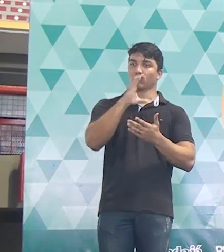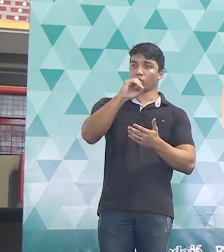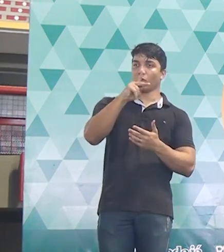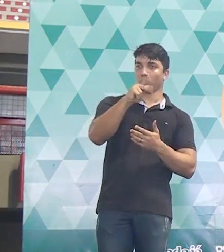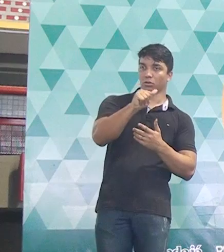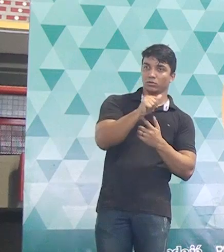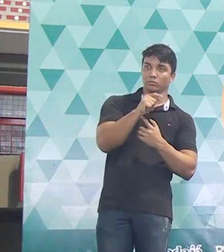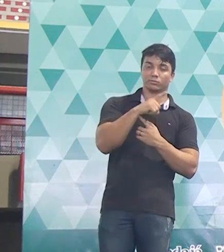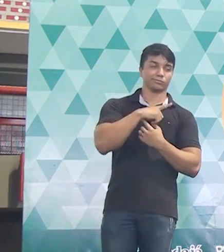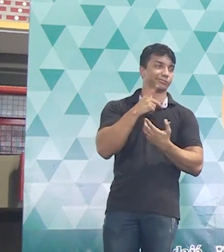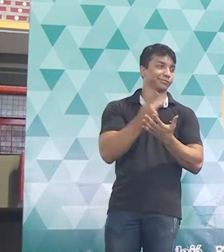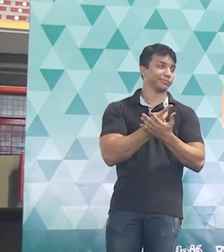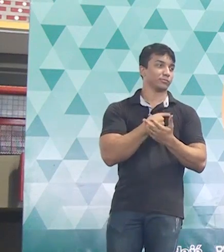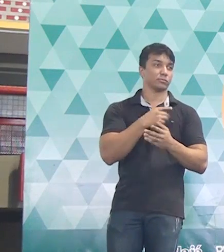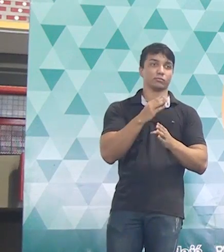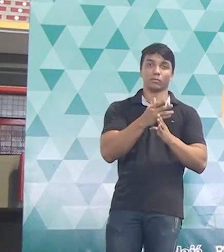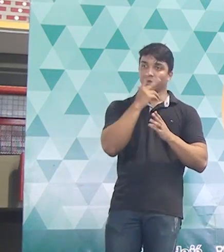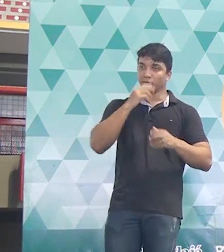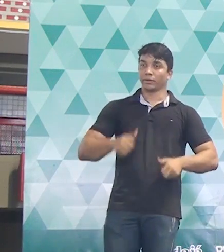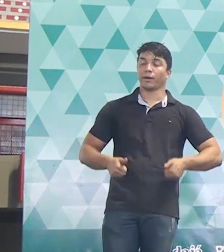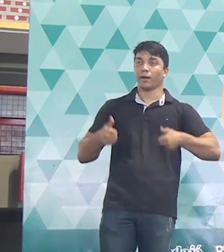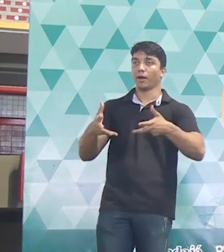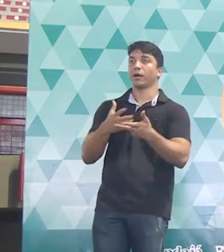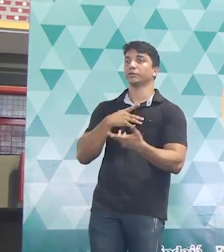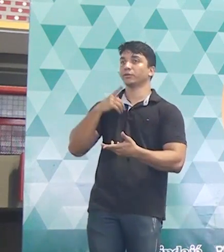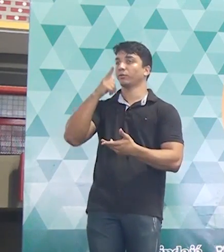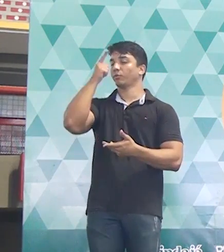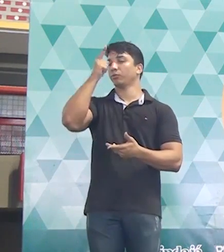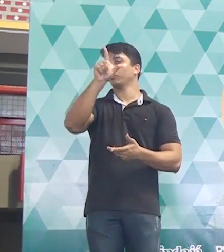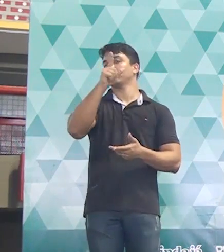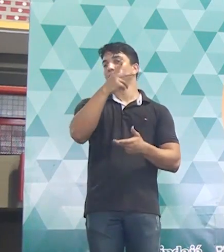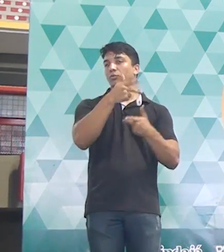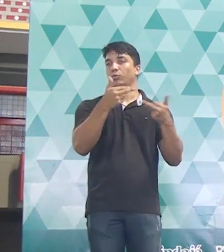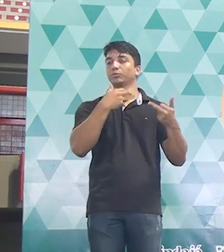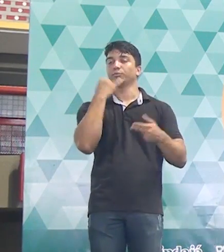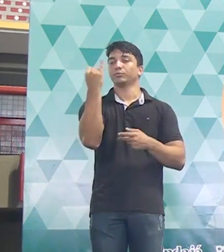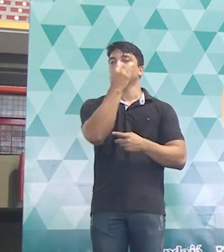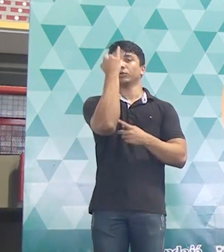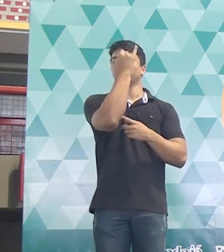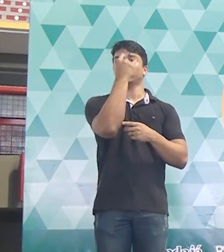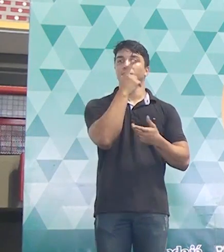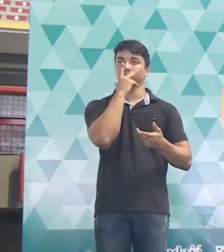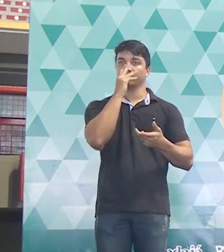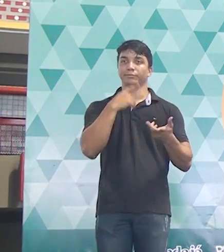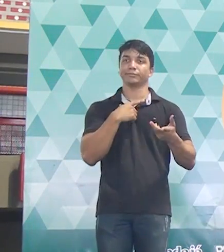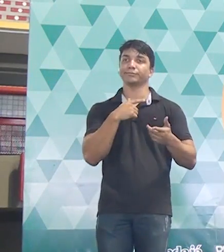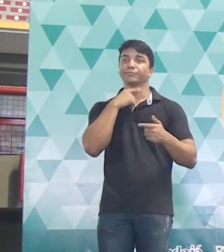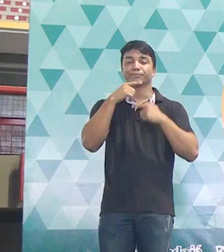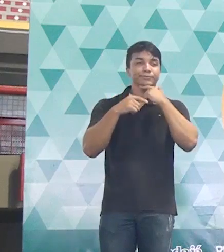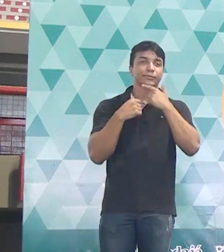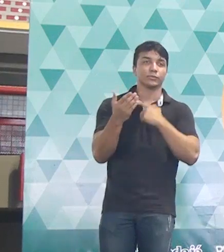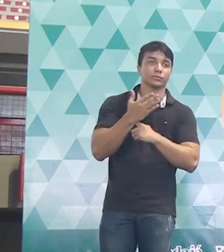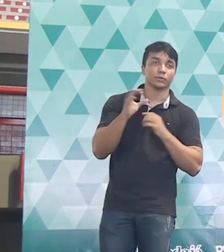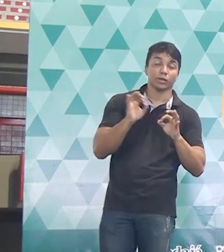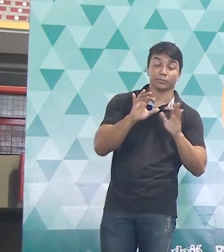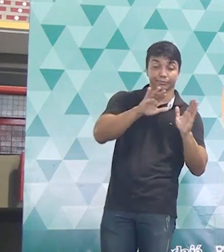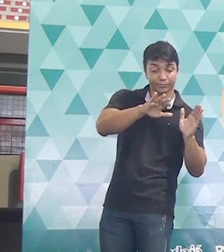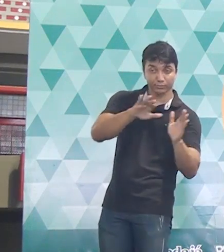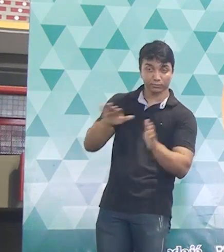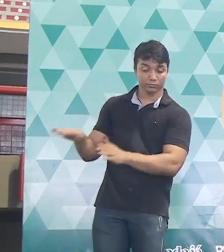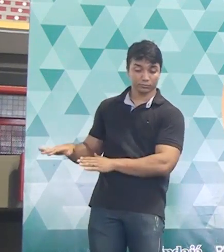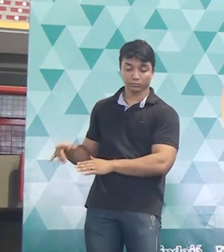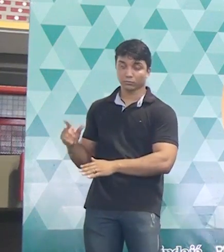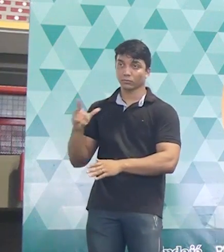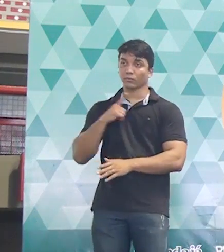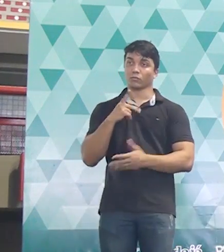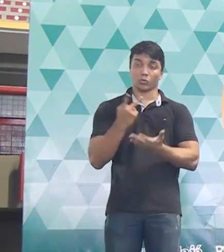achava que era muito gasto e tinha outras prioridades. A gente sabia que esses estádios, no final das contas, não iam ajudar em nada. Bom, então